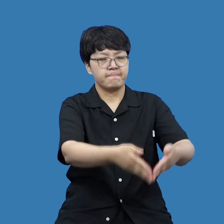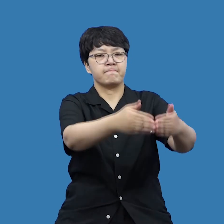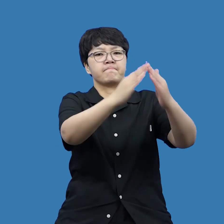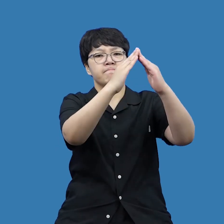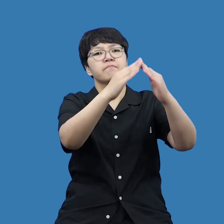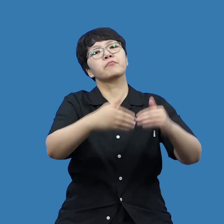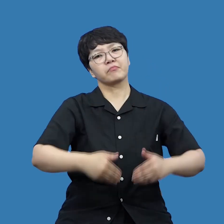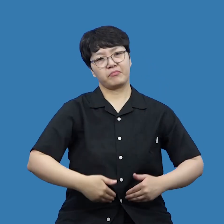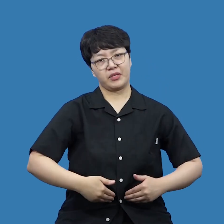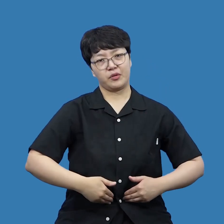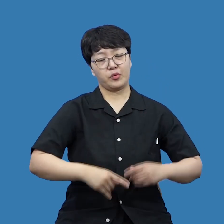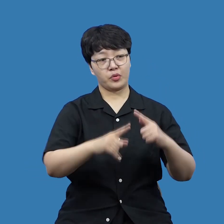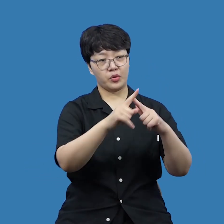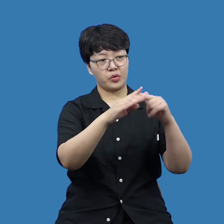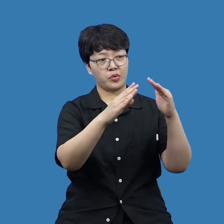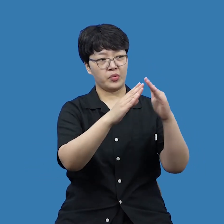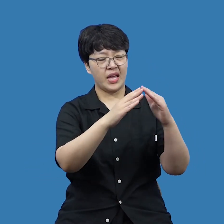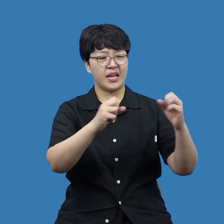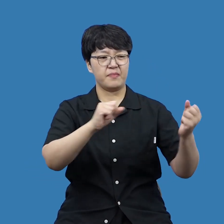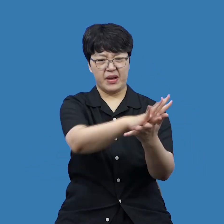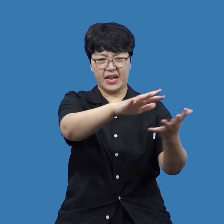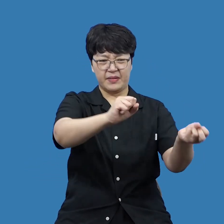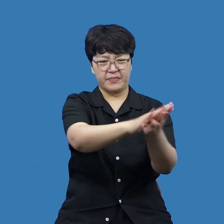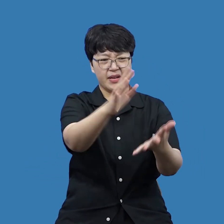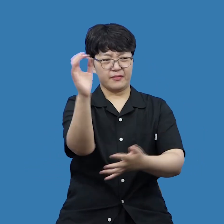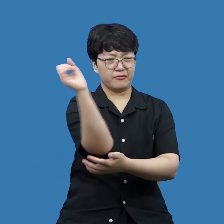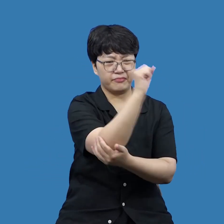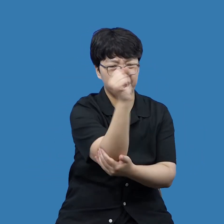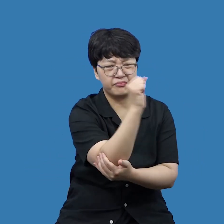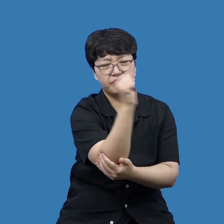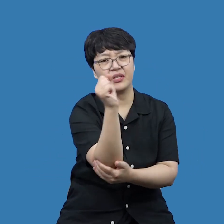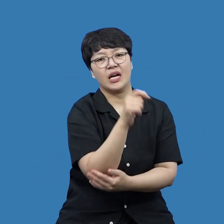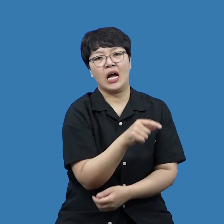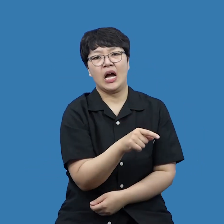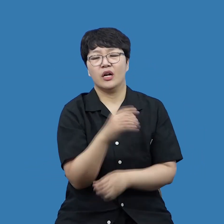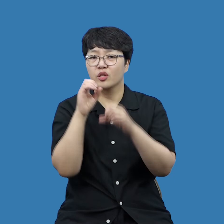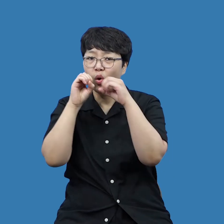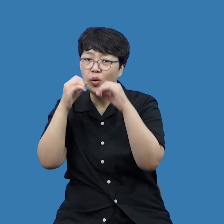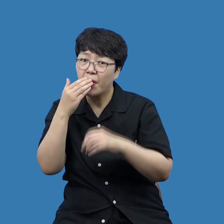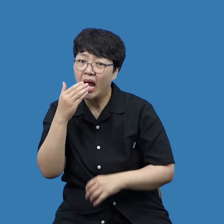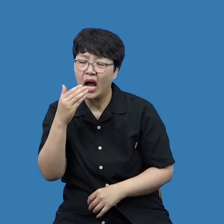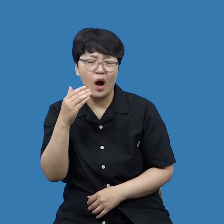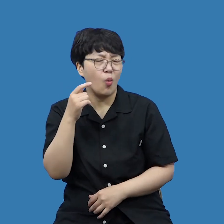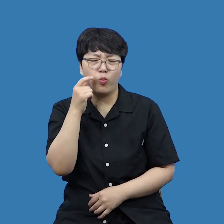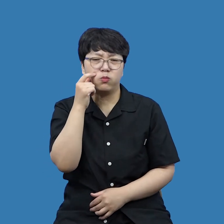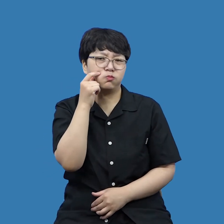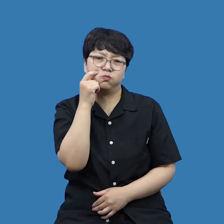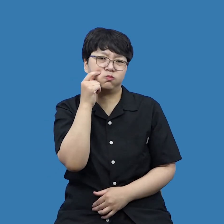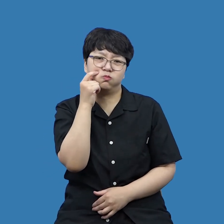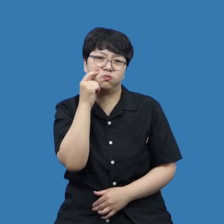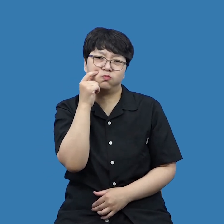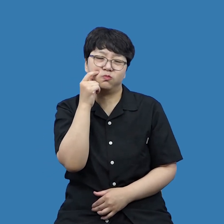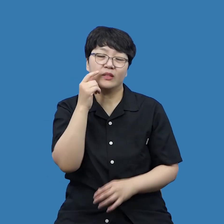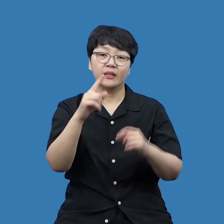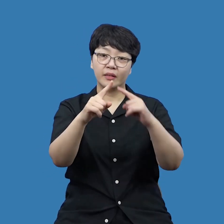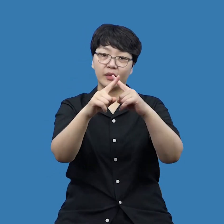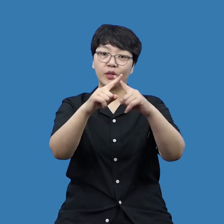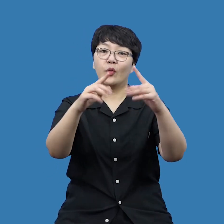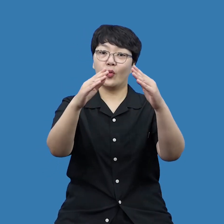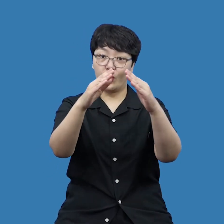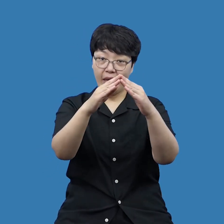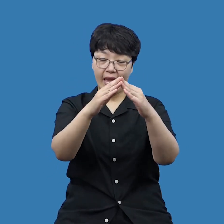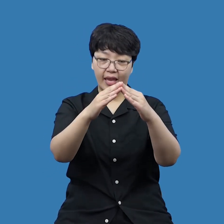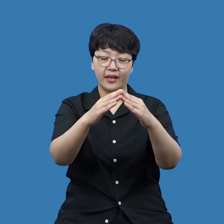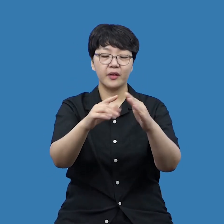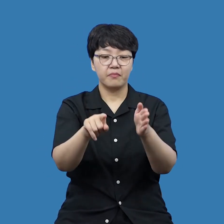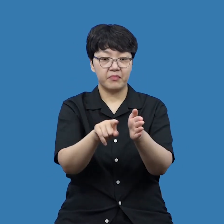결국 선교의 전선이 와해될 수밖에 없습니다. 문제는 믿음의 공동체인 교회를 우리가